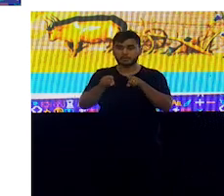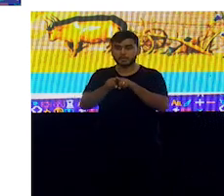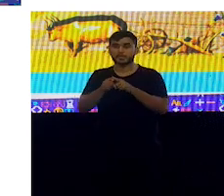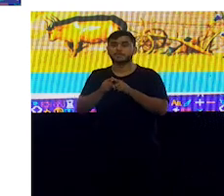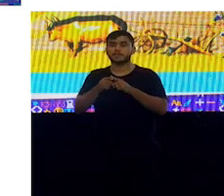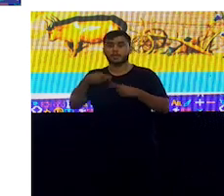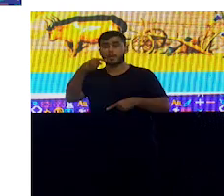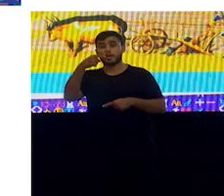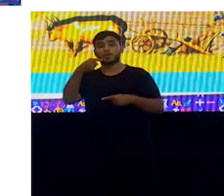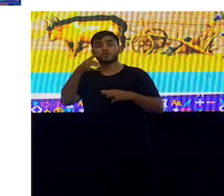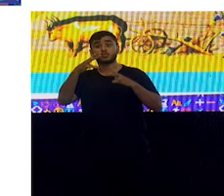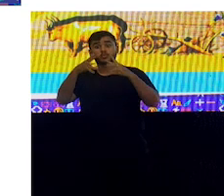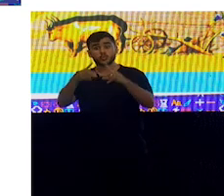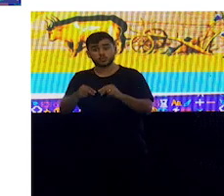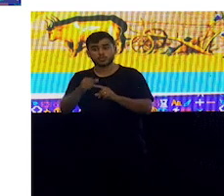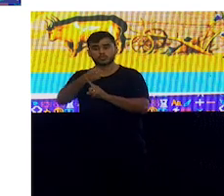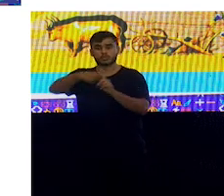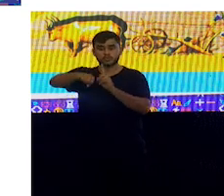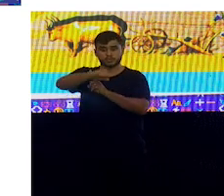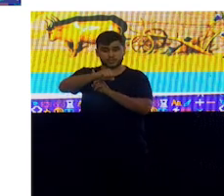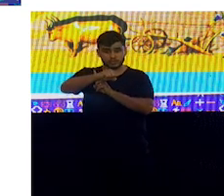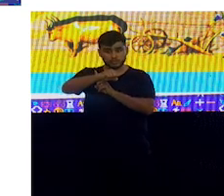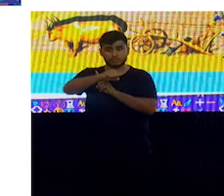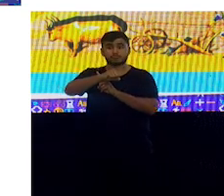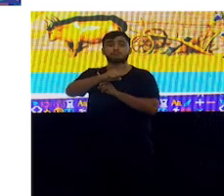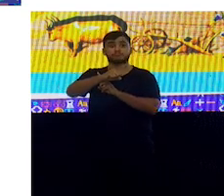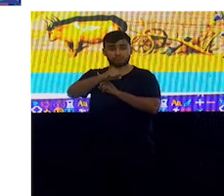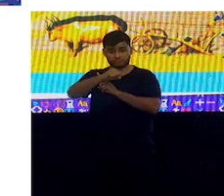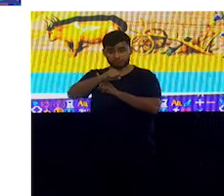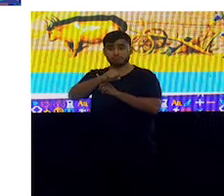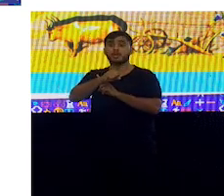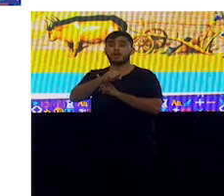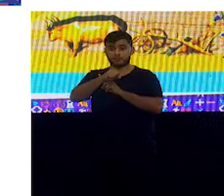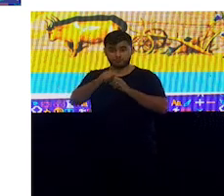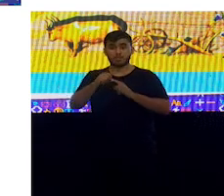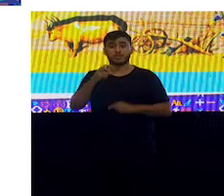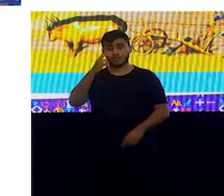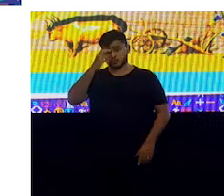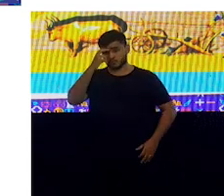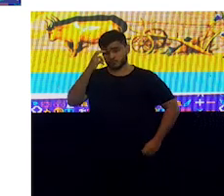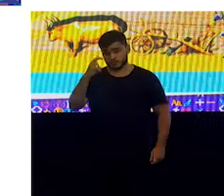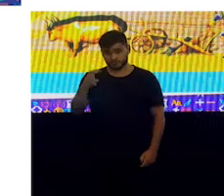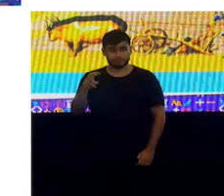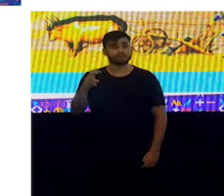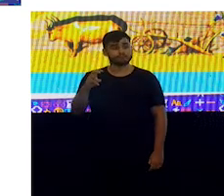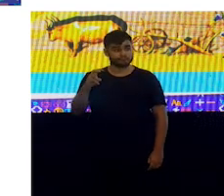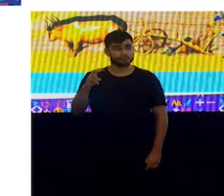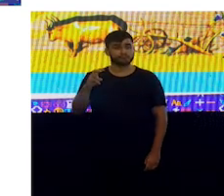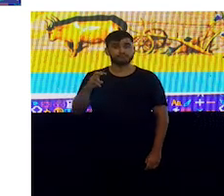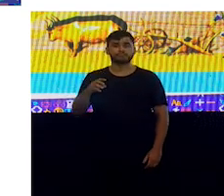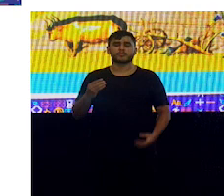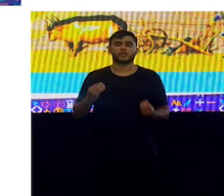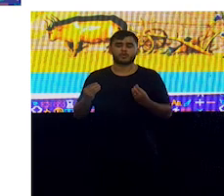cultural. Político, econômico, social e cultural.